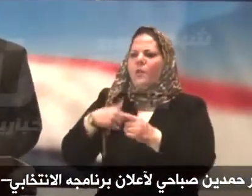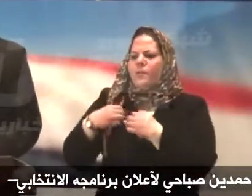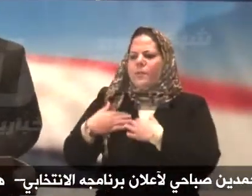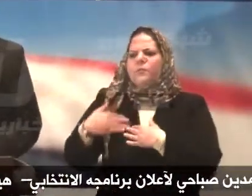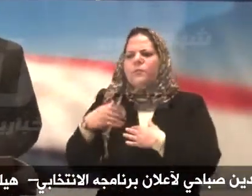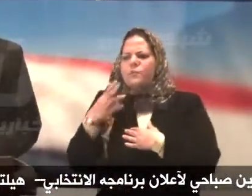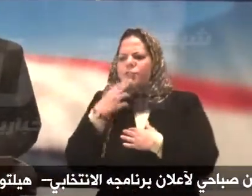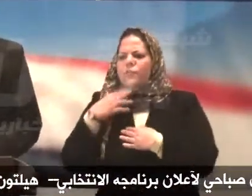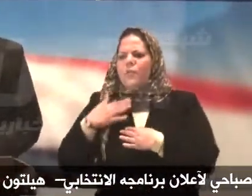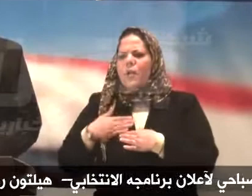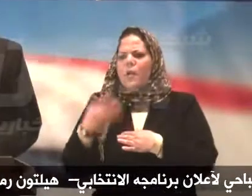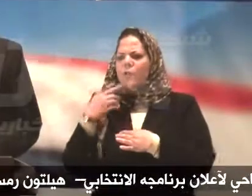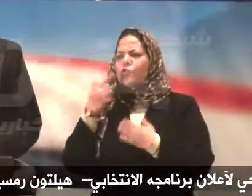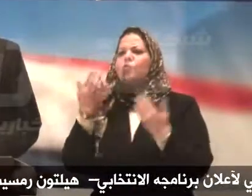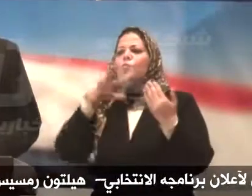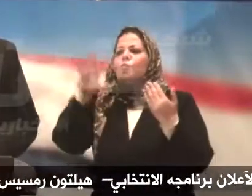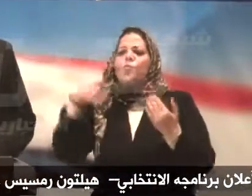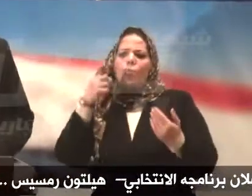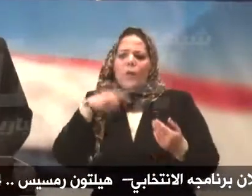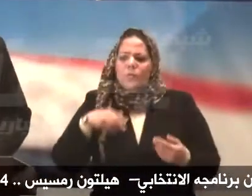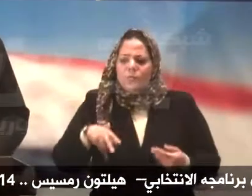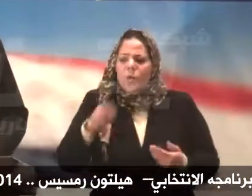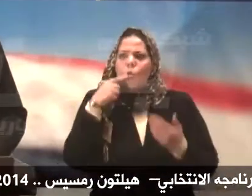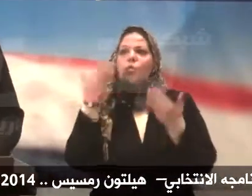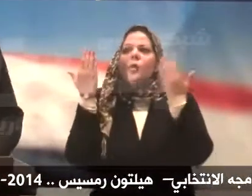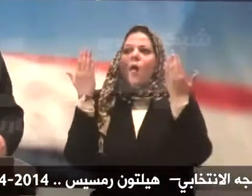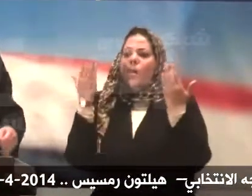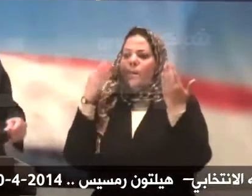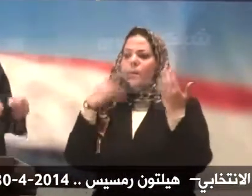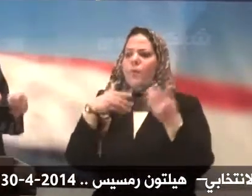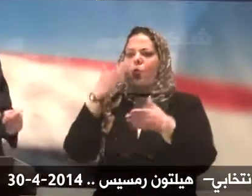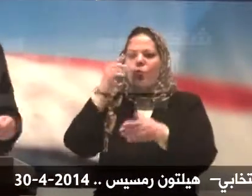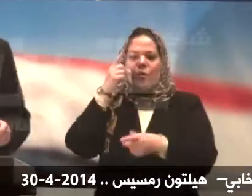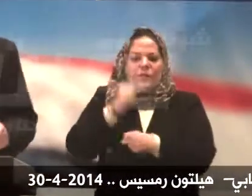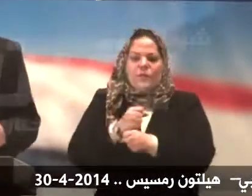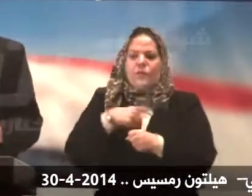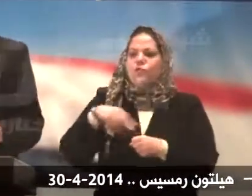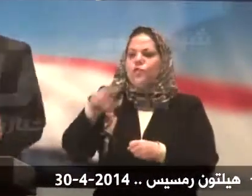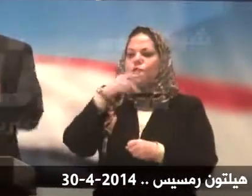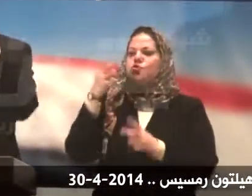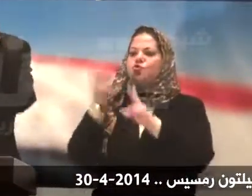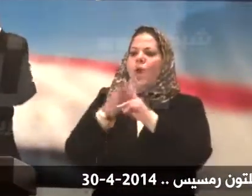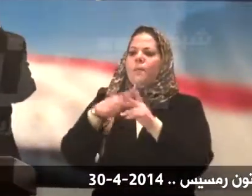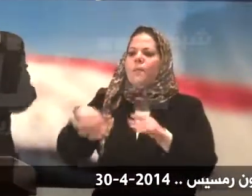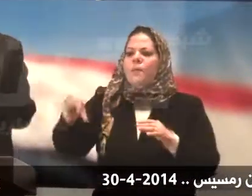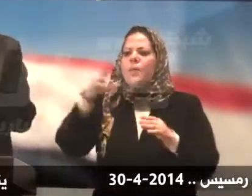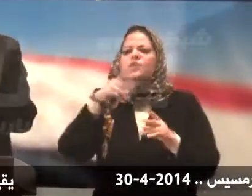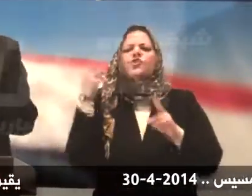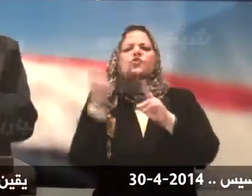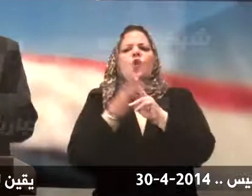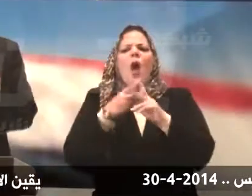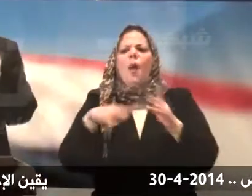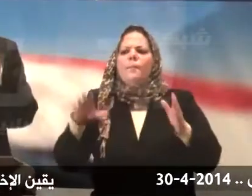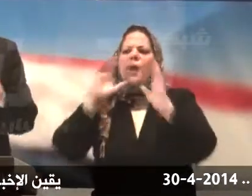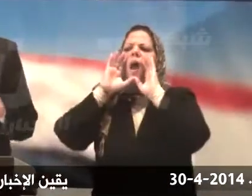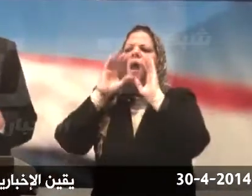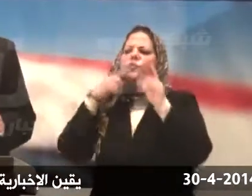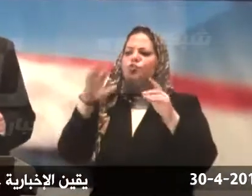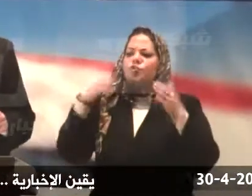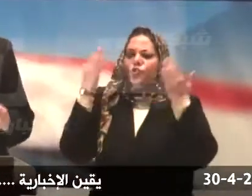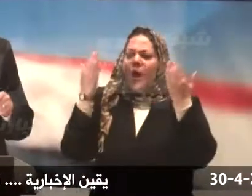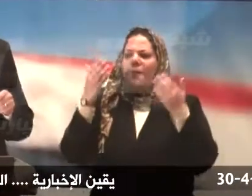كده وقال يا رب، ووقف في وسط الشعب كده وقال يا شعب، وشارك